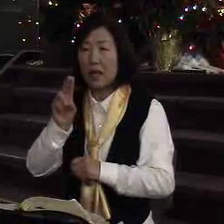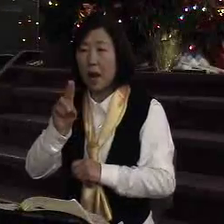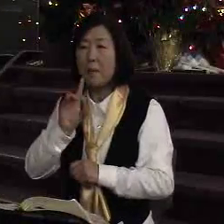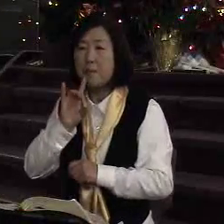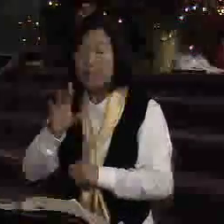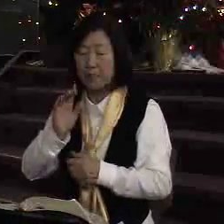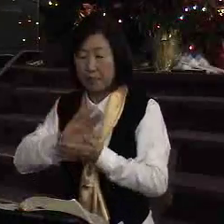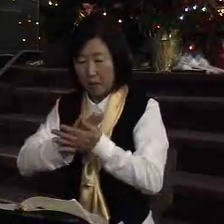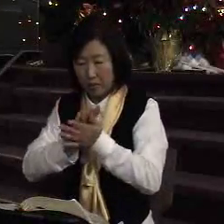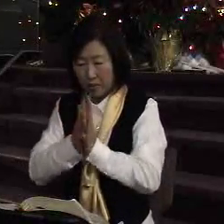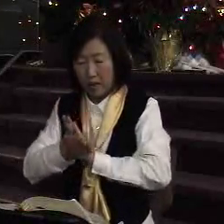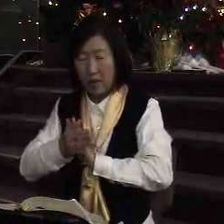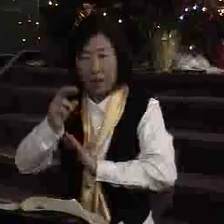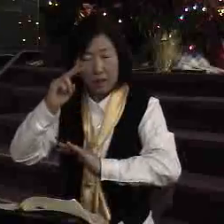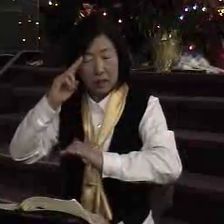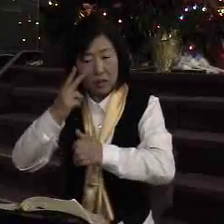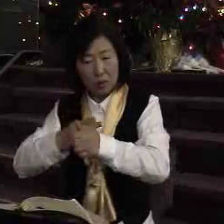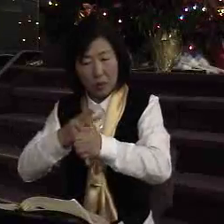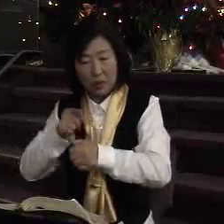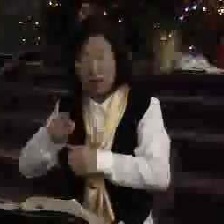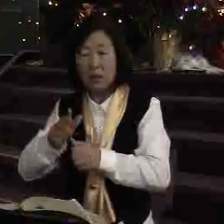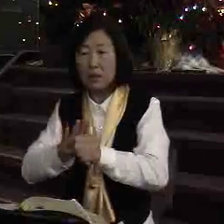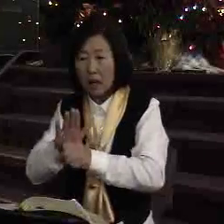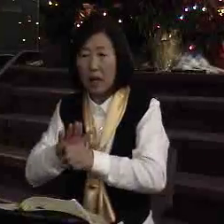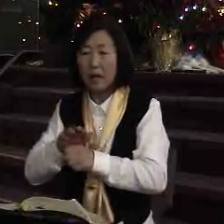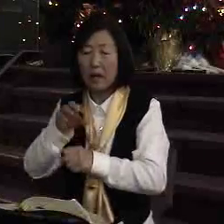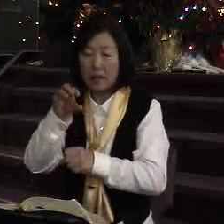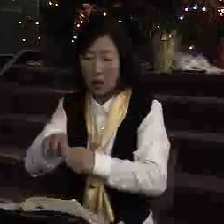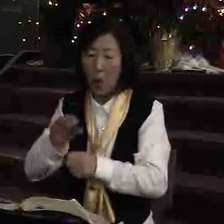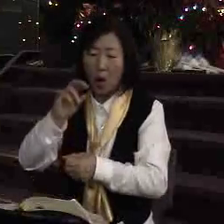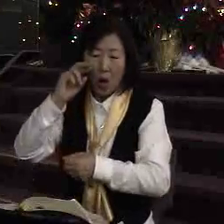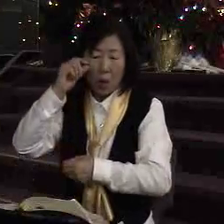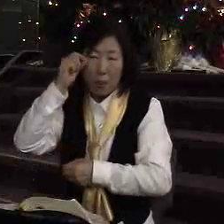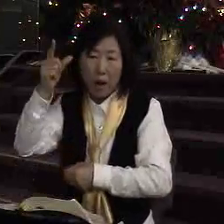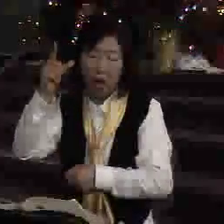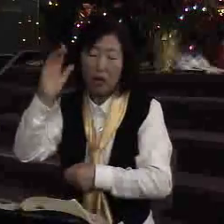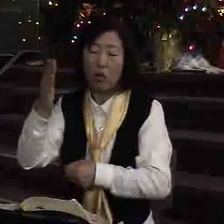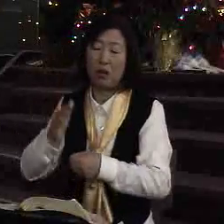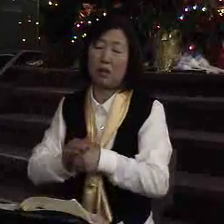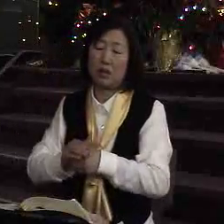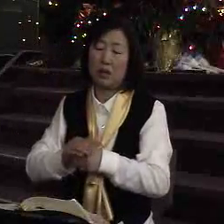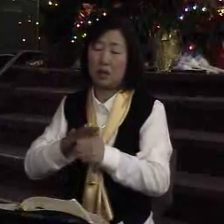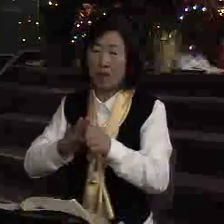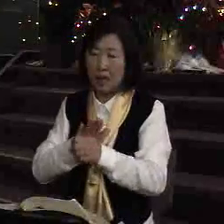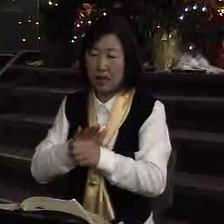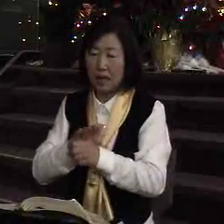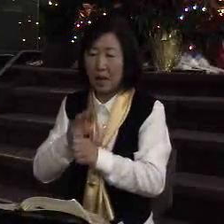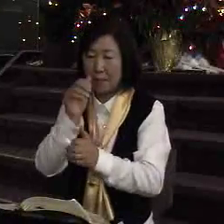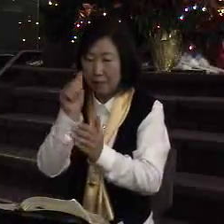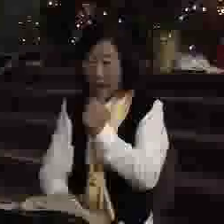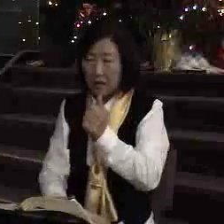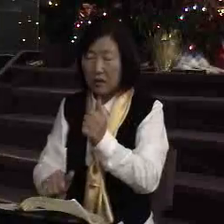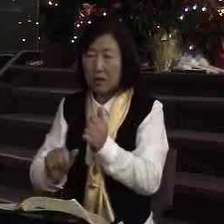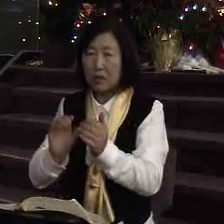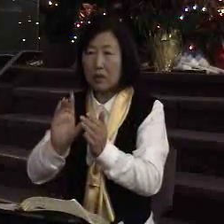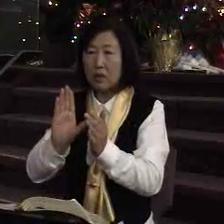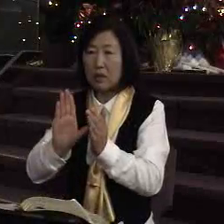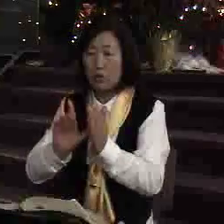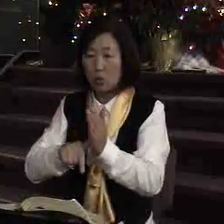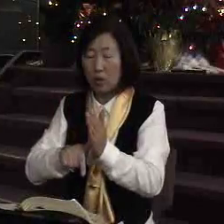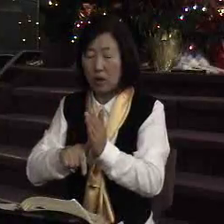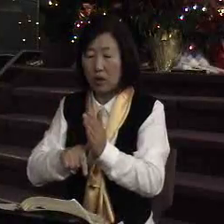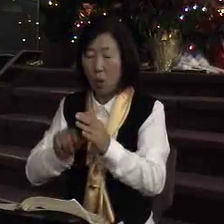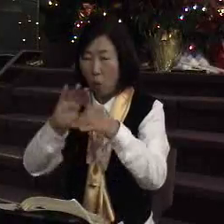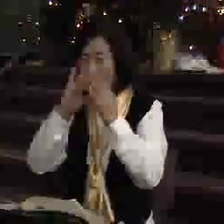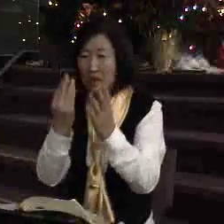바울이 십자가에서 그 사랑을 깨닫게 되는 거예요. 여러분 사랑을 보게 사랑에 빠지게 되는 순간 나 완전히